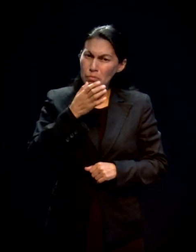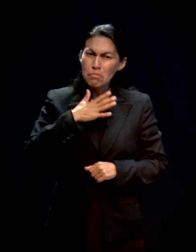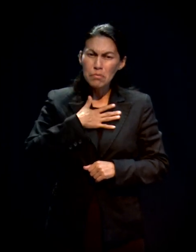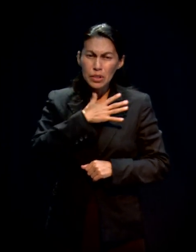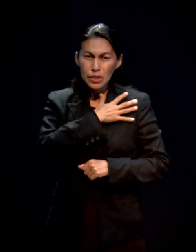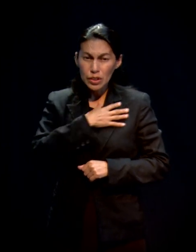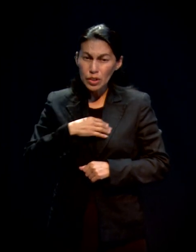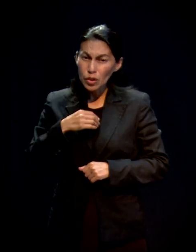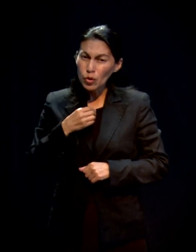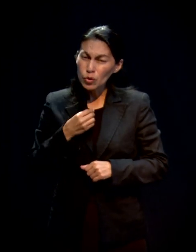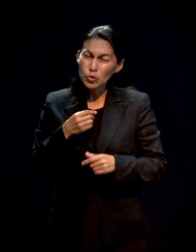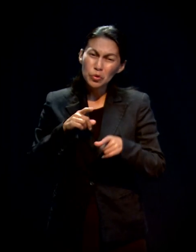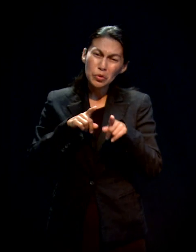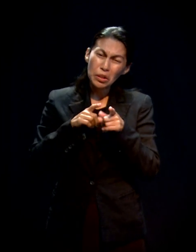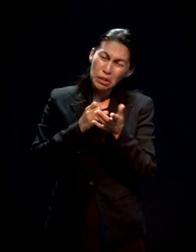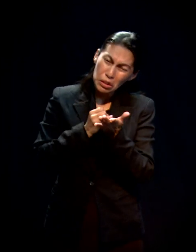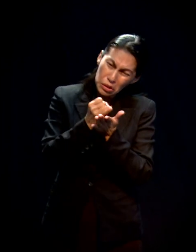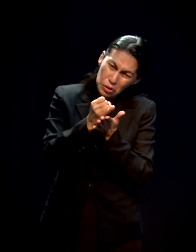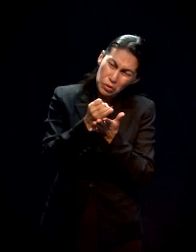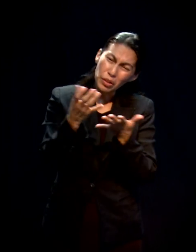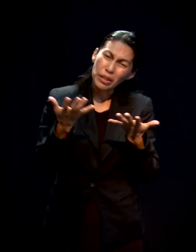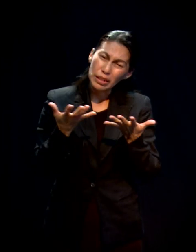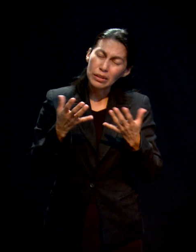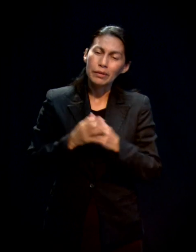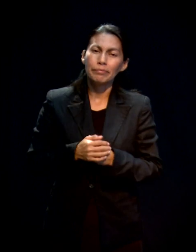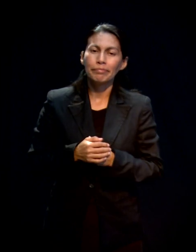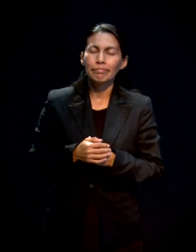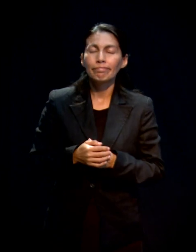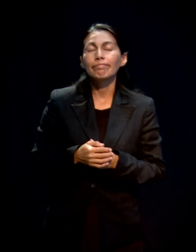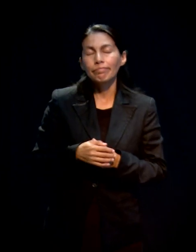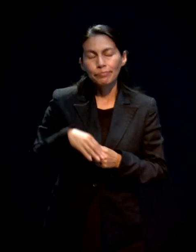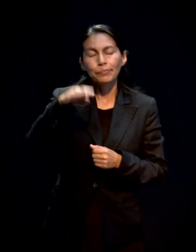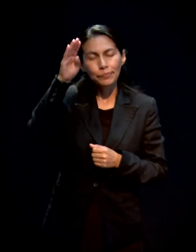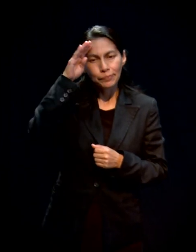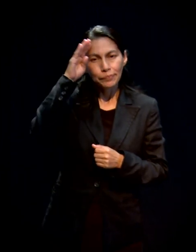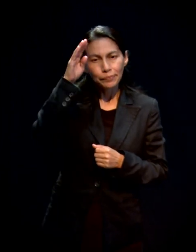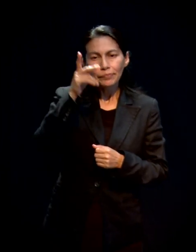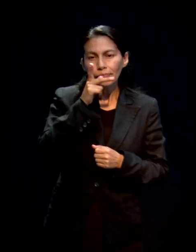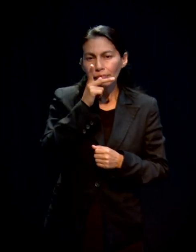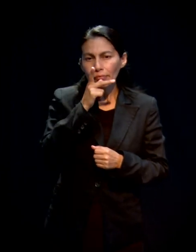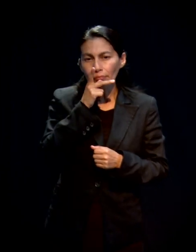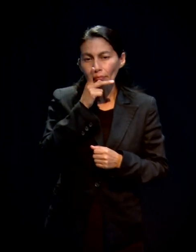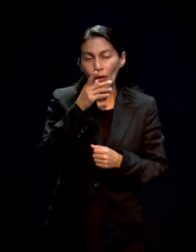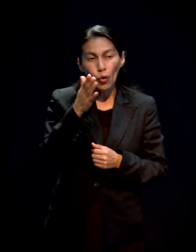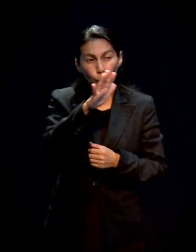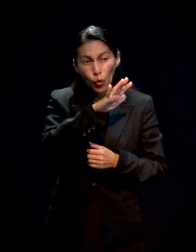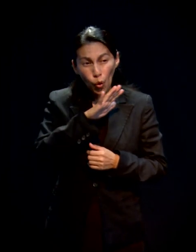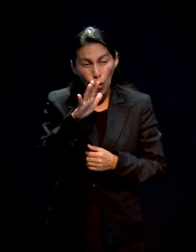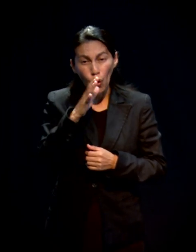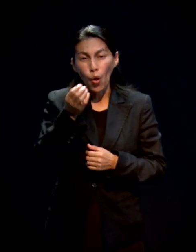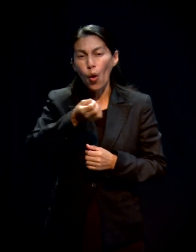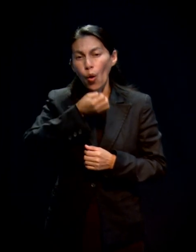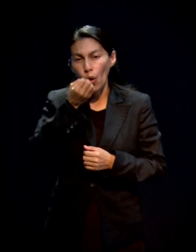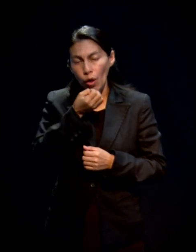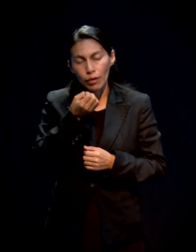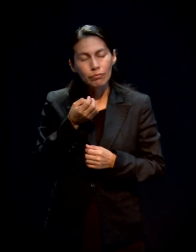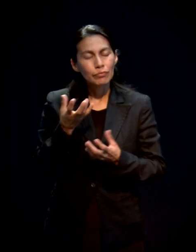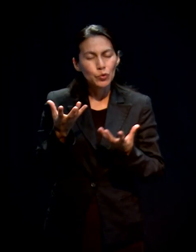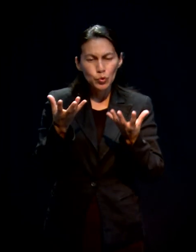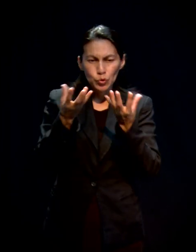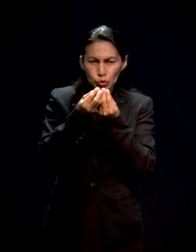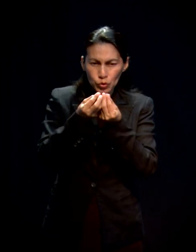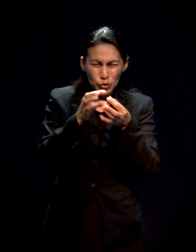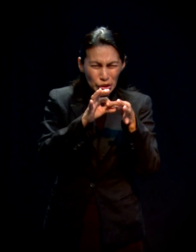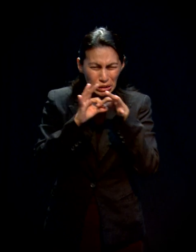yo creo que como padres pues estamos orando por esas decisiones y vamos a unirnos a carolina maría